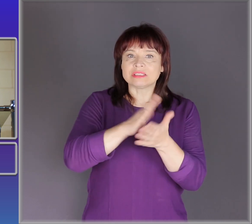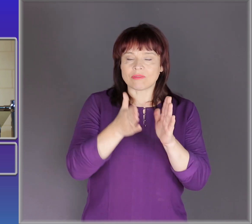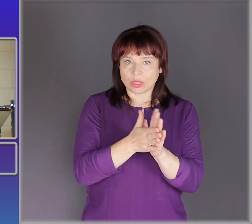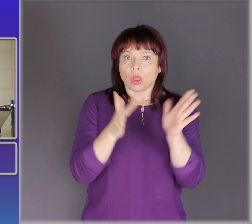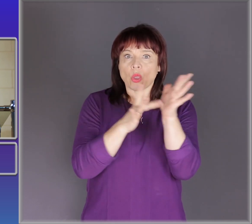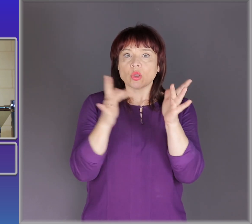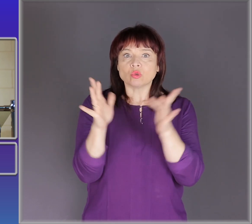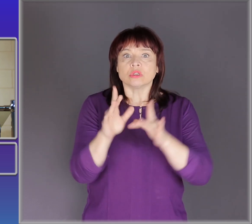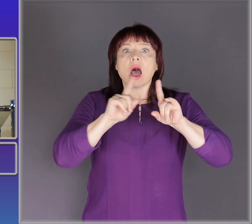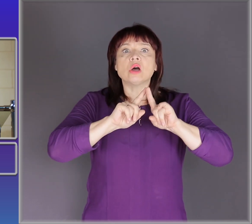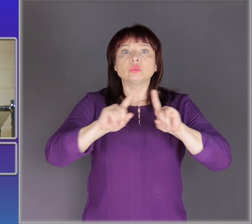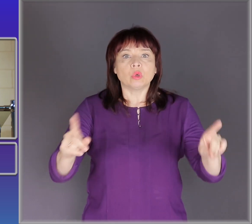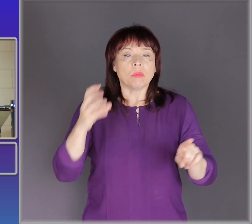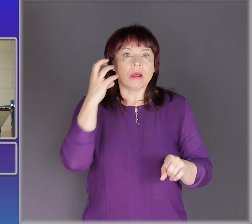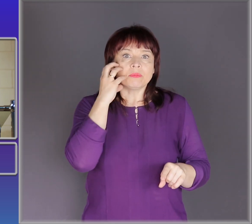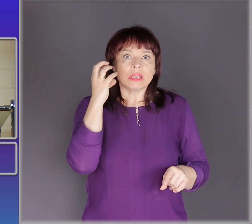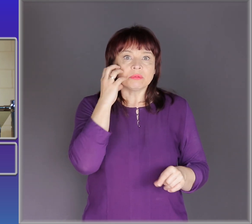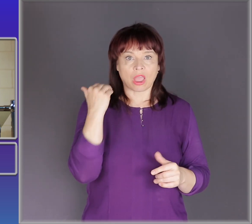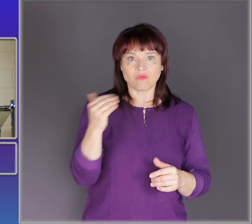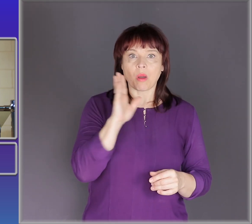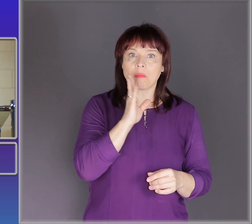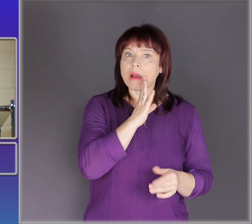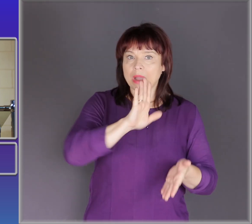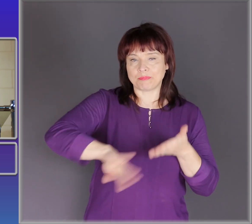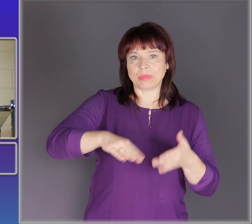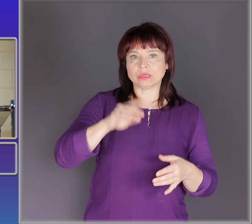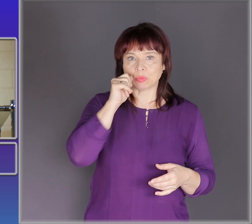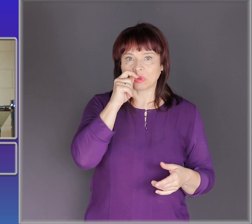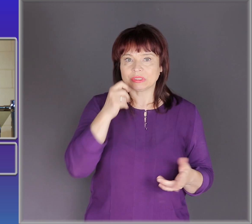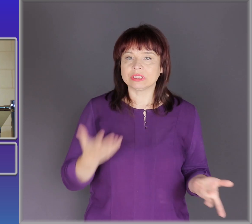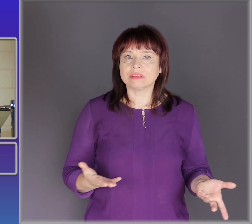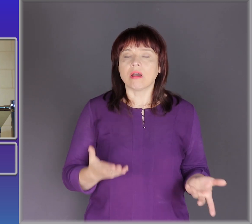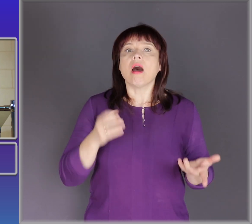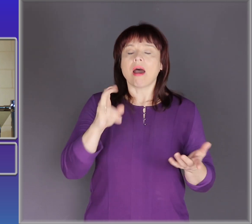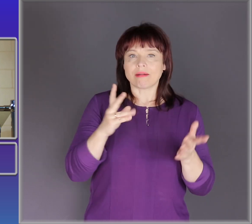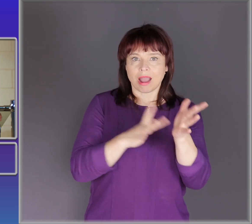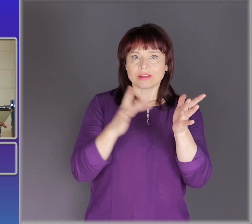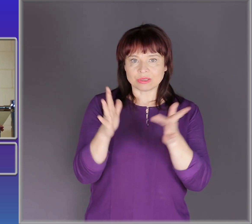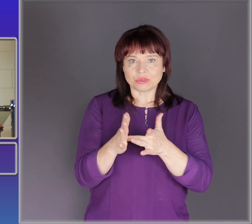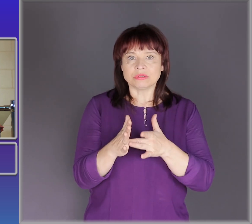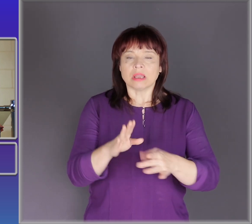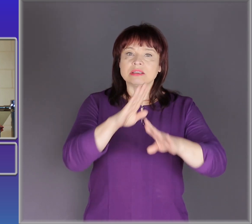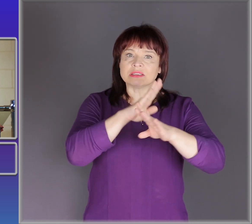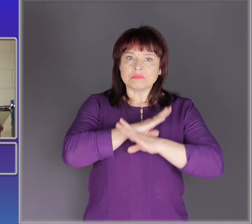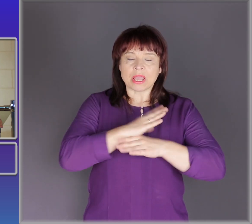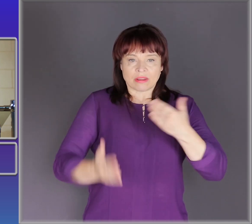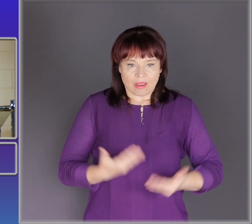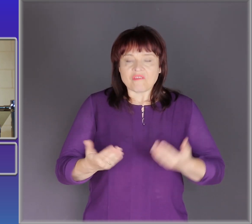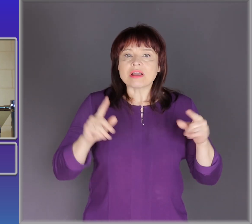иисуса христа его служение на земле и его смерть воскресенье вознесения